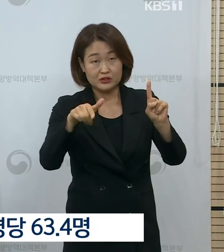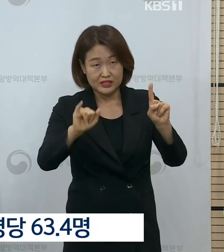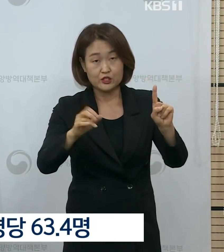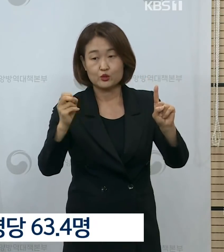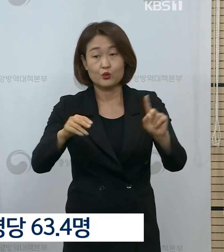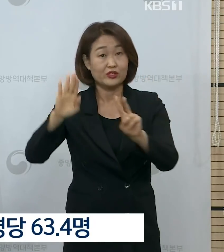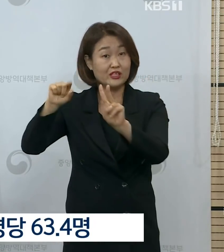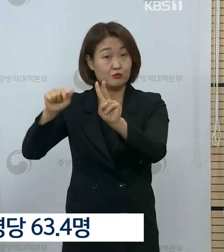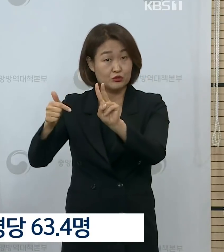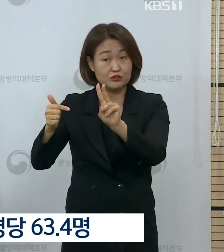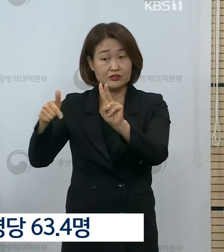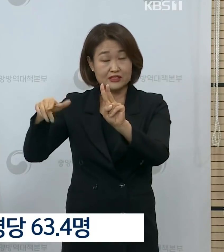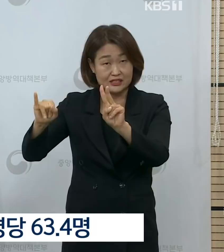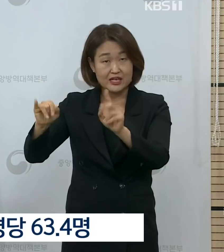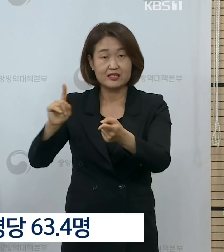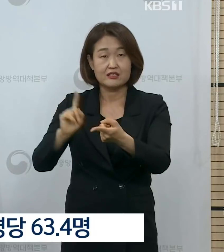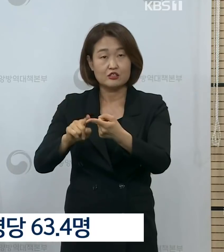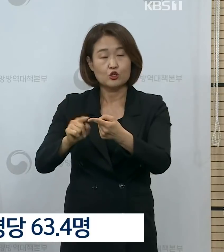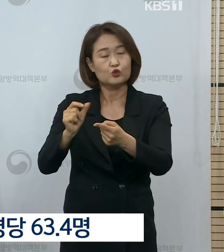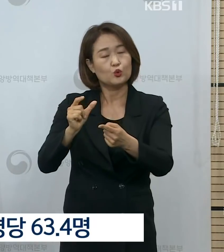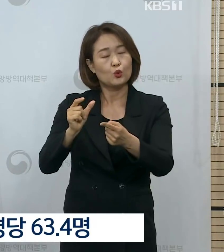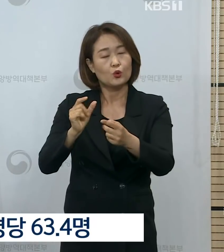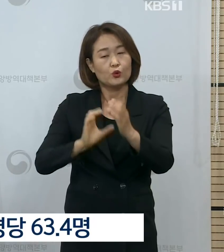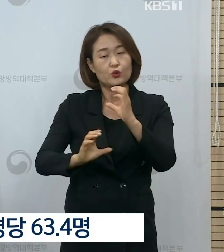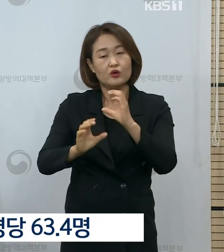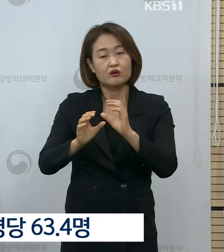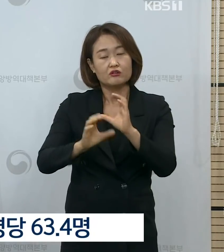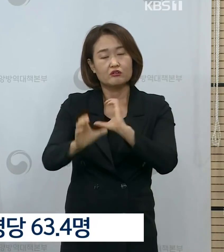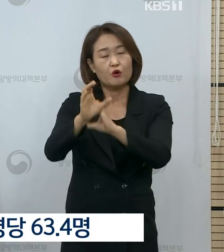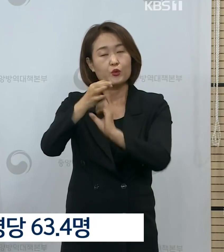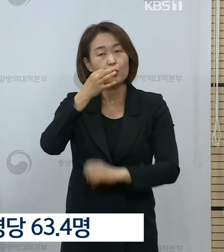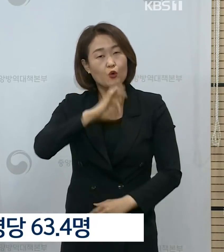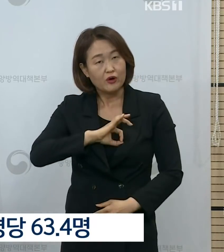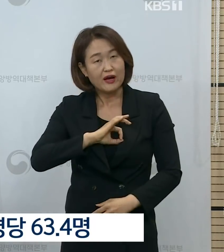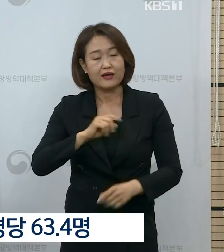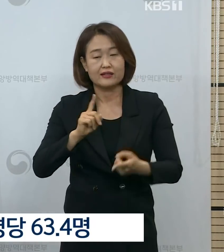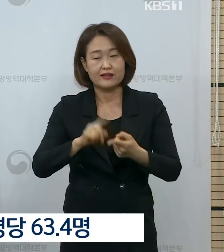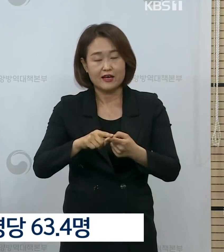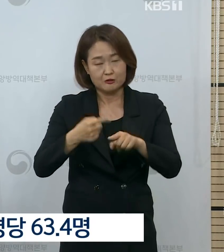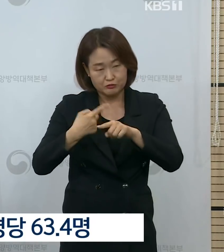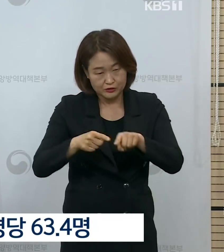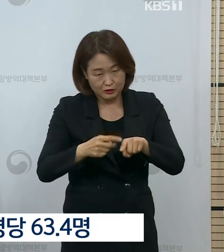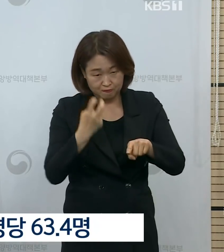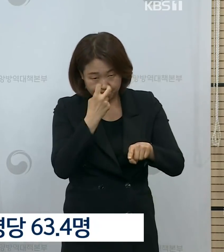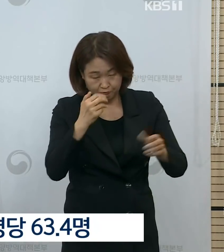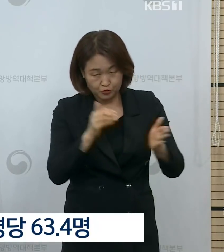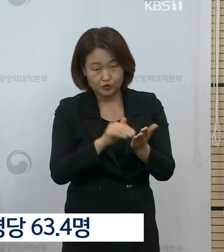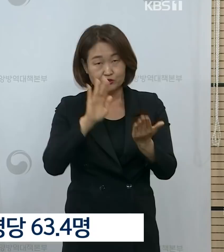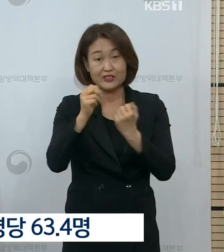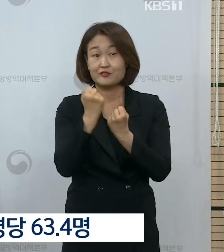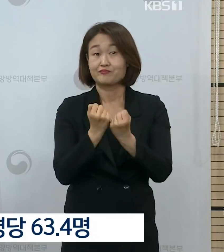접종 대상자에 대한 추가적인 효과 평가도 지속해서 안내해 드리도록 하겠습니다.